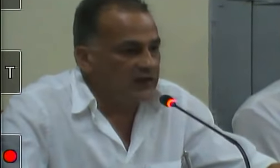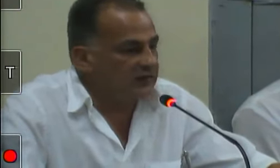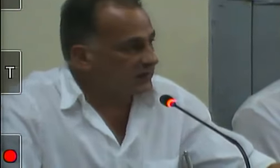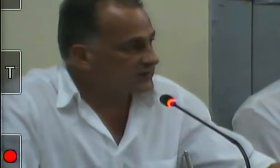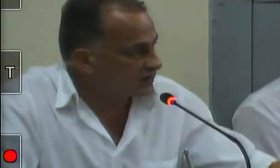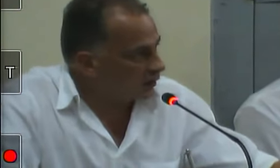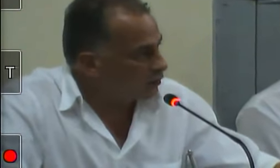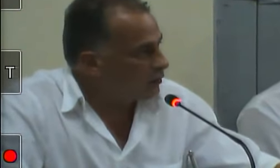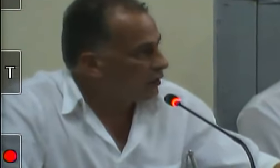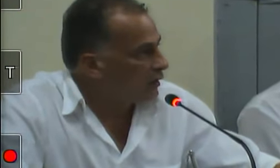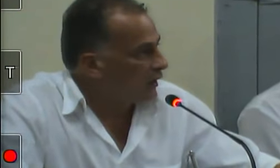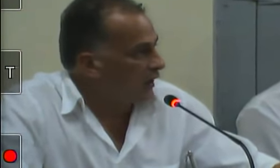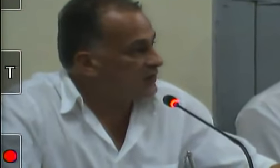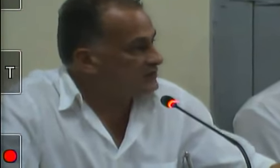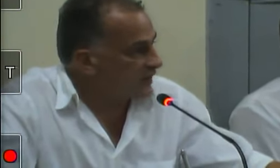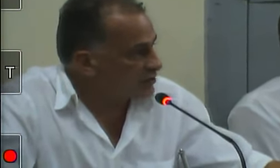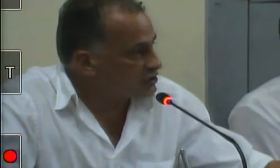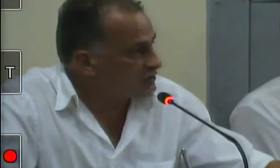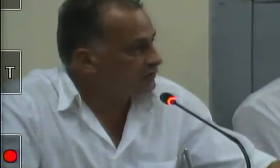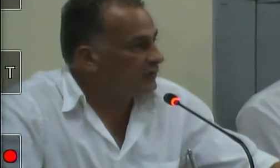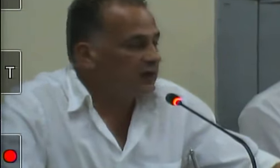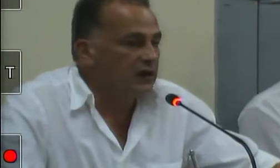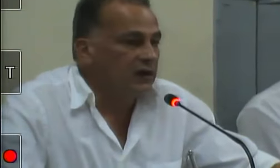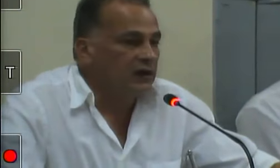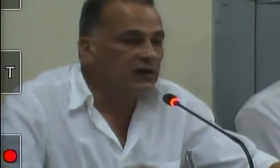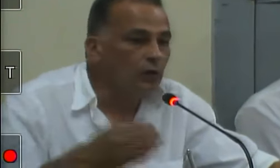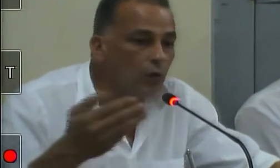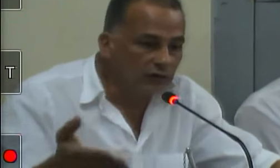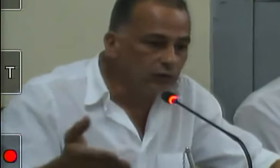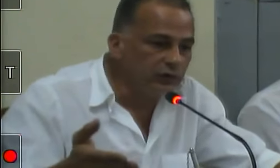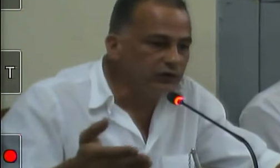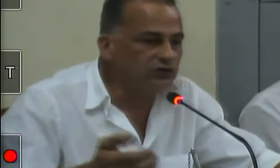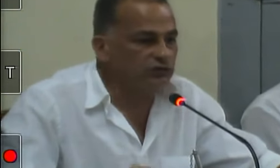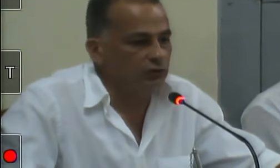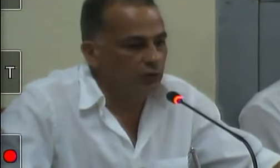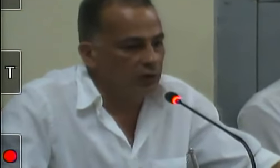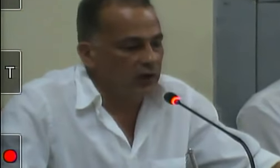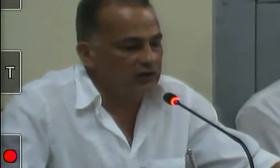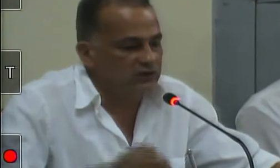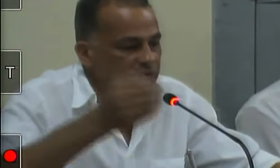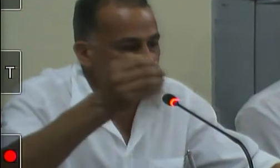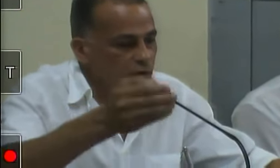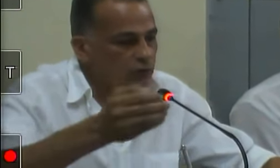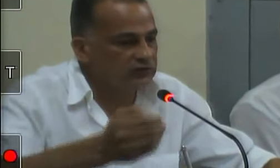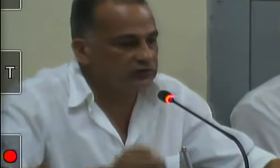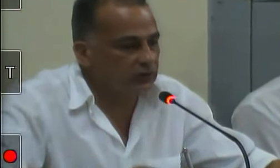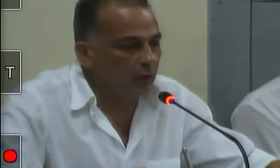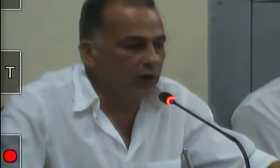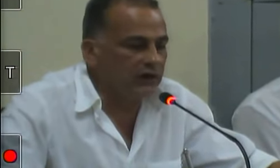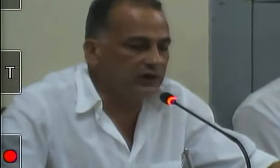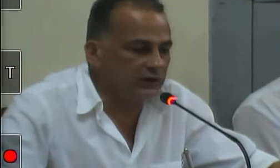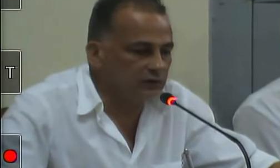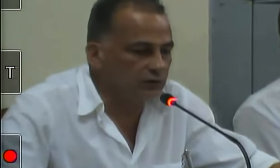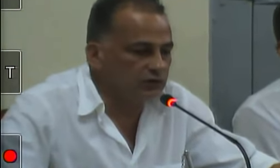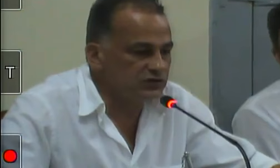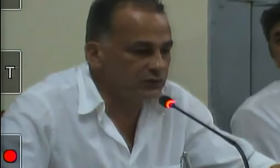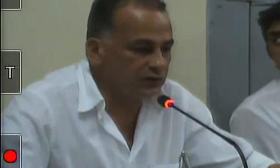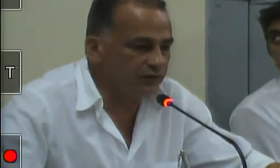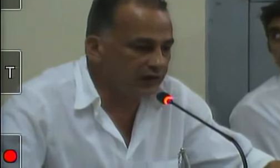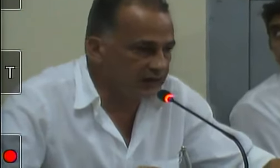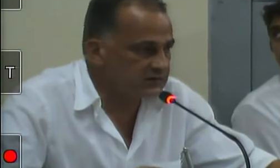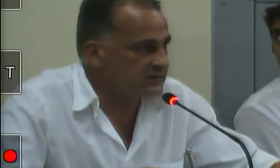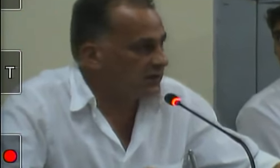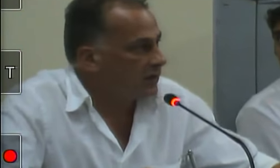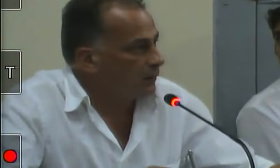a intenção, a iniciativa, enquanto isso, as pessoas que morrem dentro do município